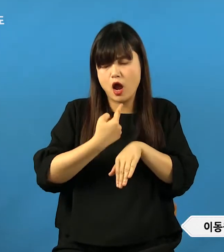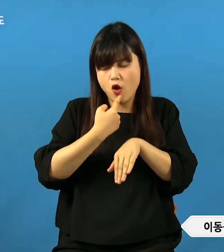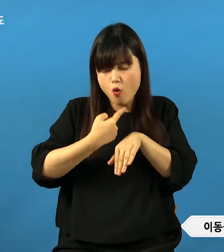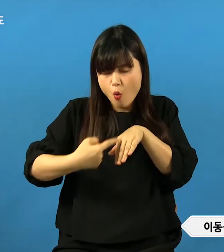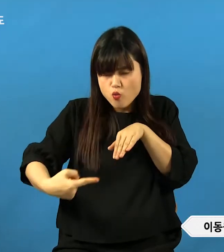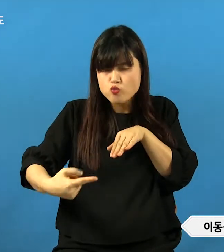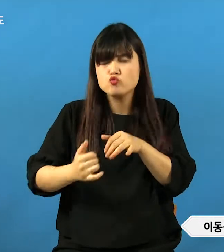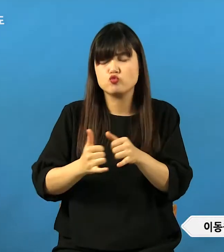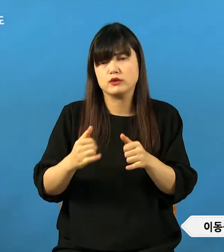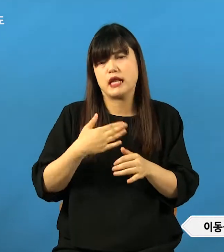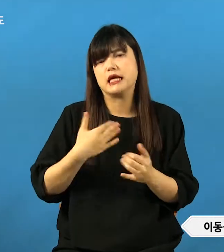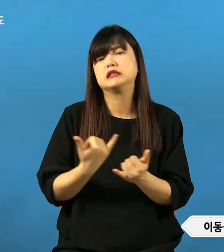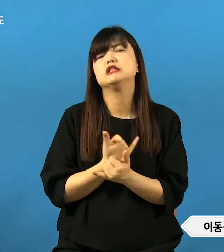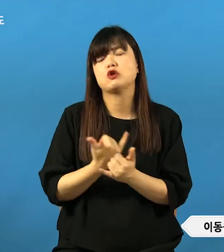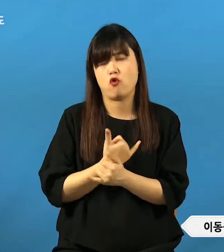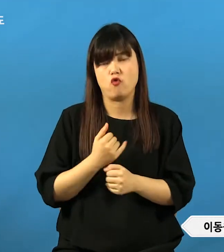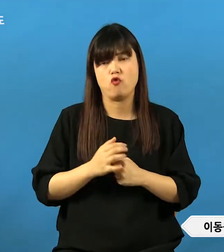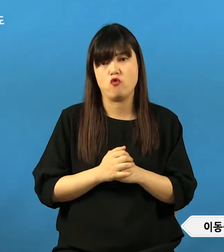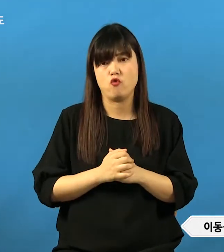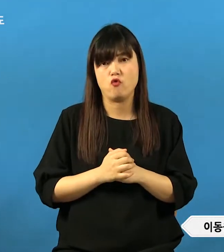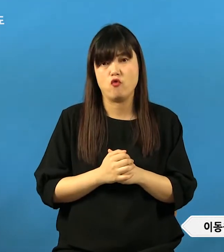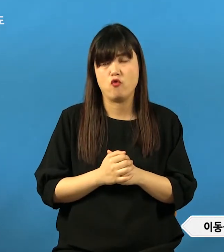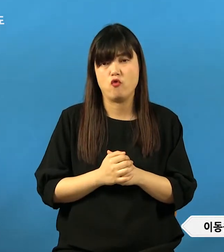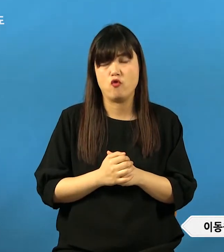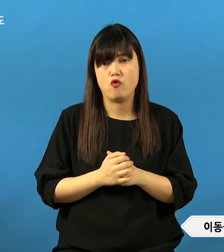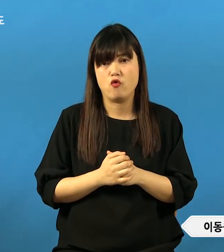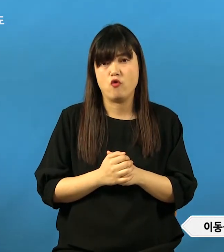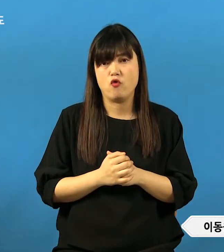권육, 나의 친척이라고 말합니다.